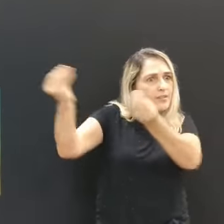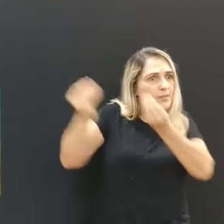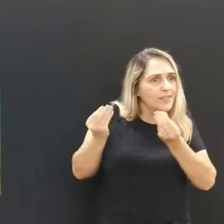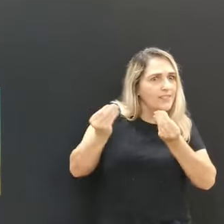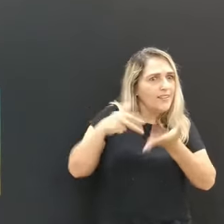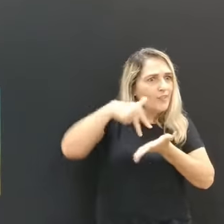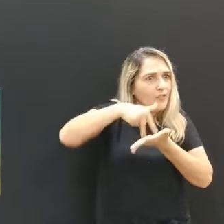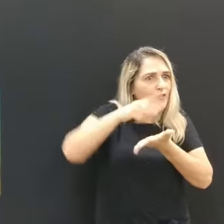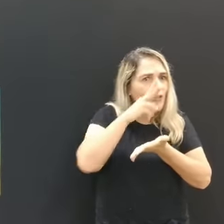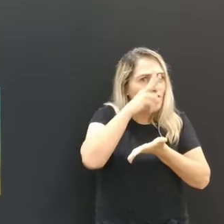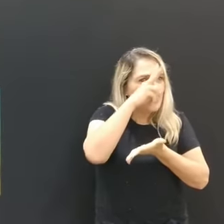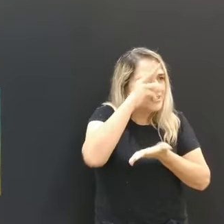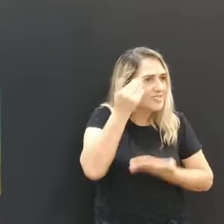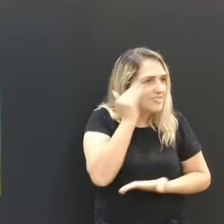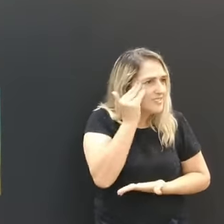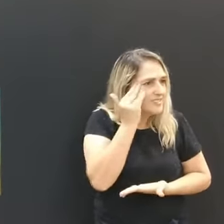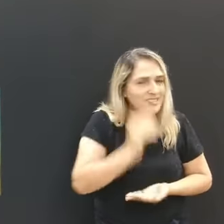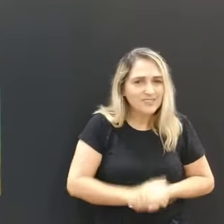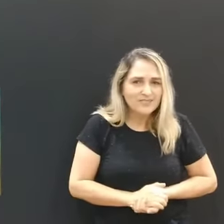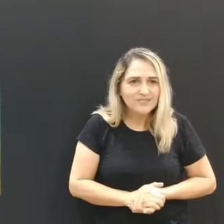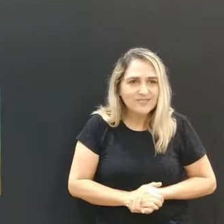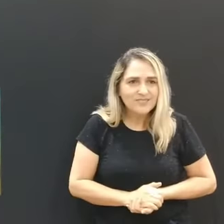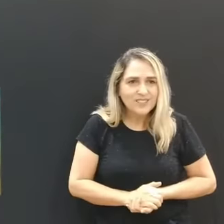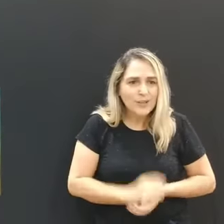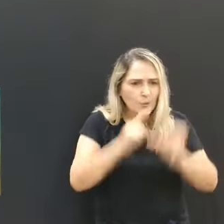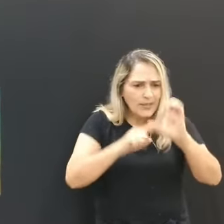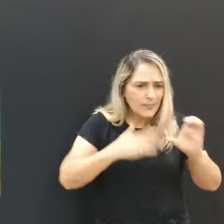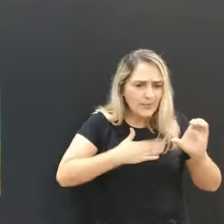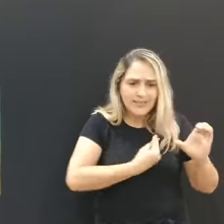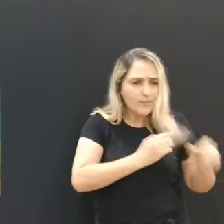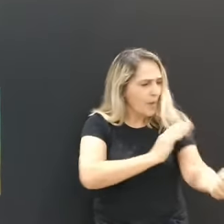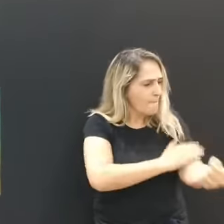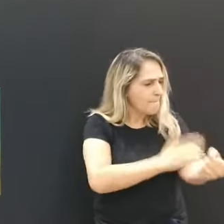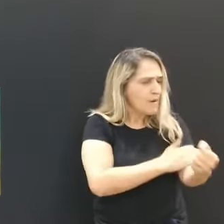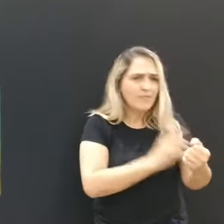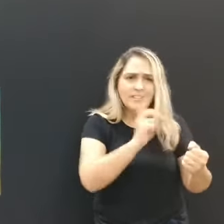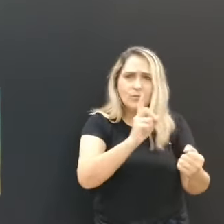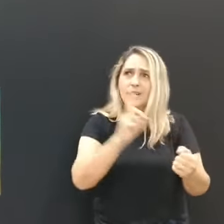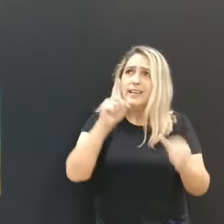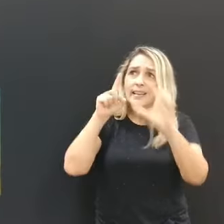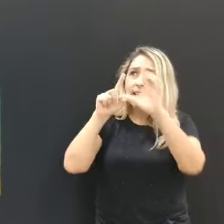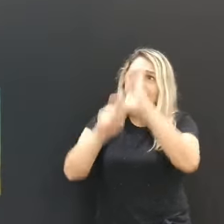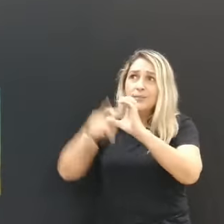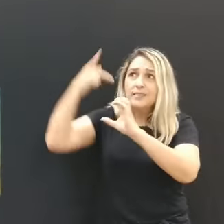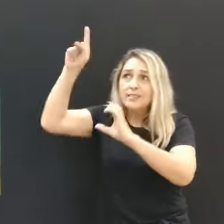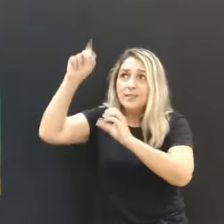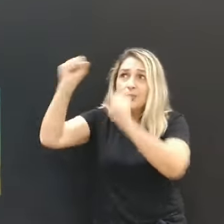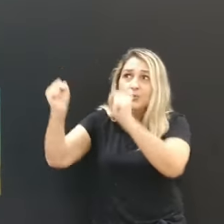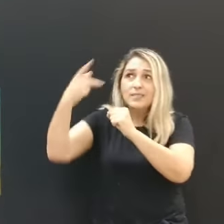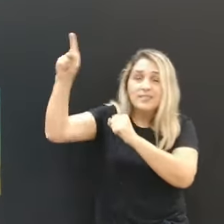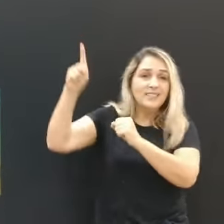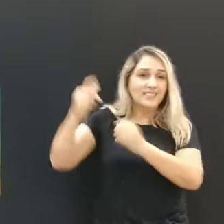um momento muito grande da vida triste, mas quando oramos com o Senhor, rapidinho como um relógio, a gente vê a